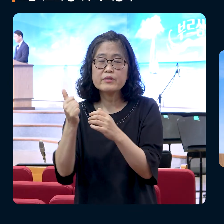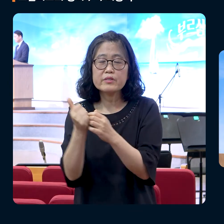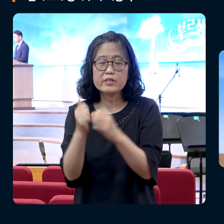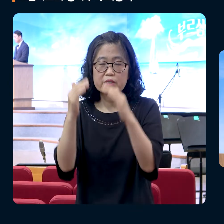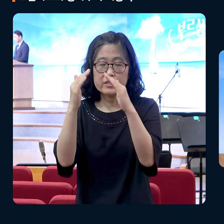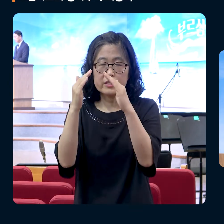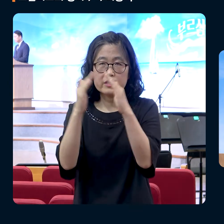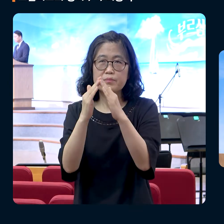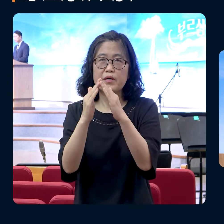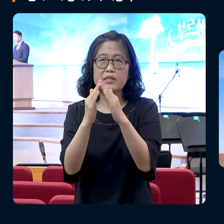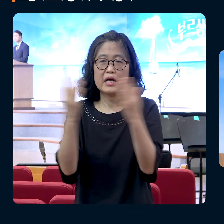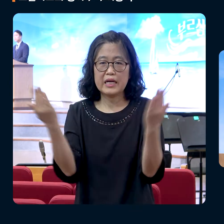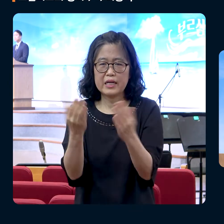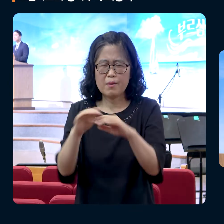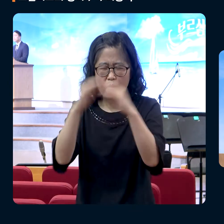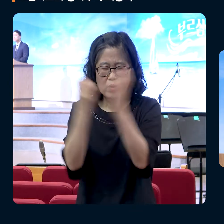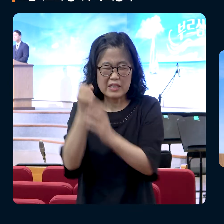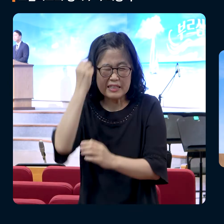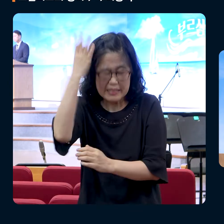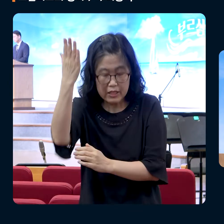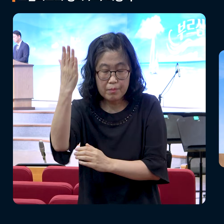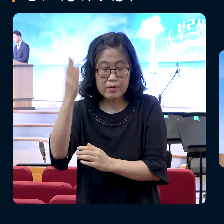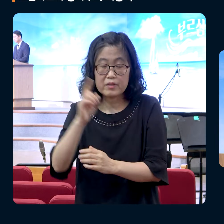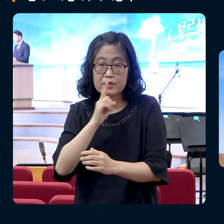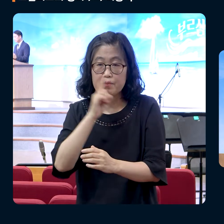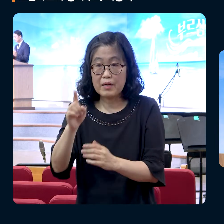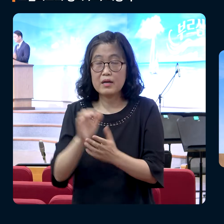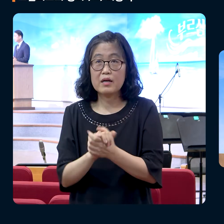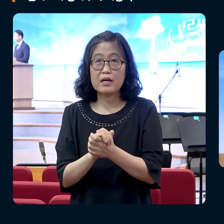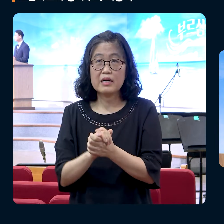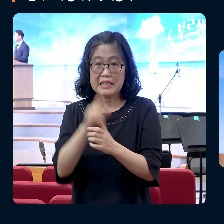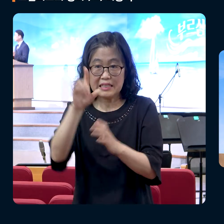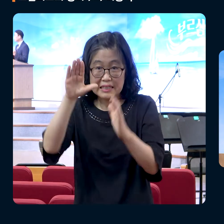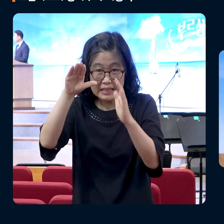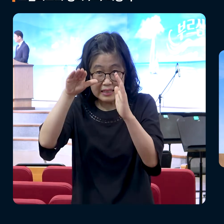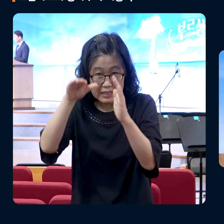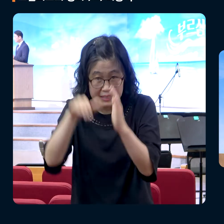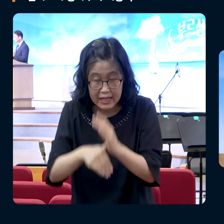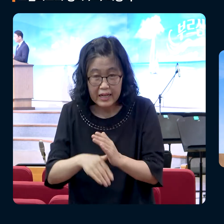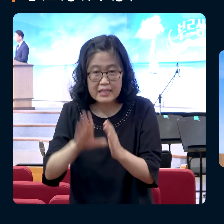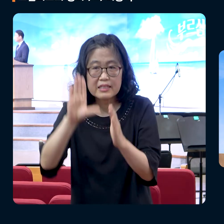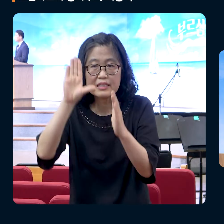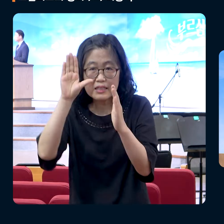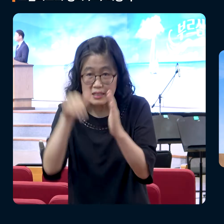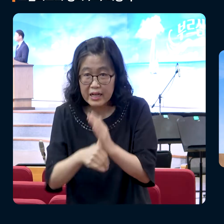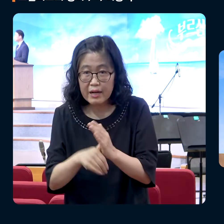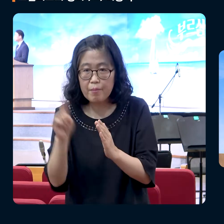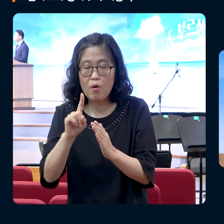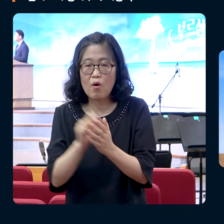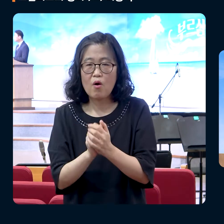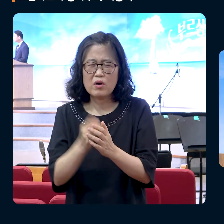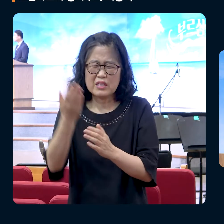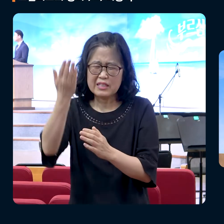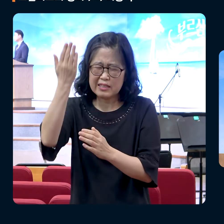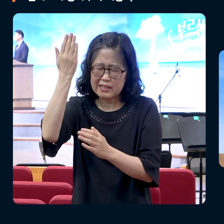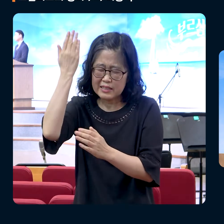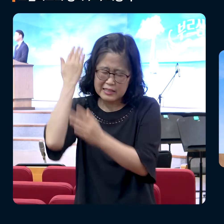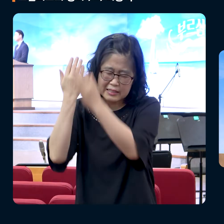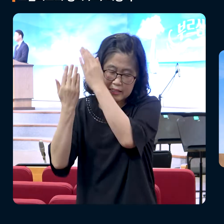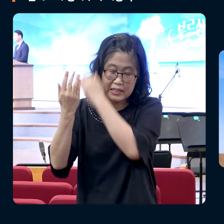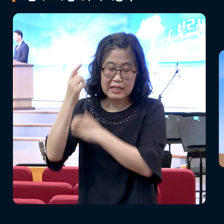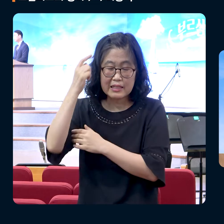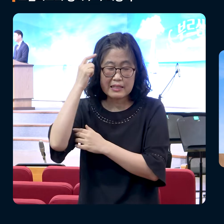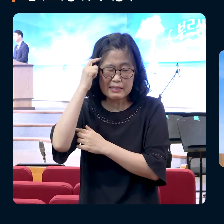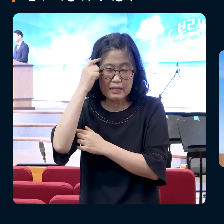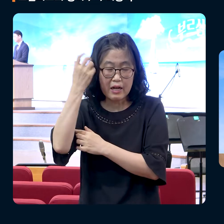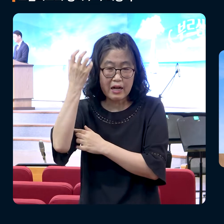하셨다라는 것입니다. 그러니까 요셉은 그때서야 비로소 지난 시간의 고난과 고통의 기억을 잊을 수